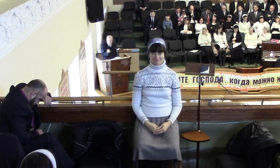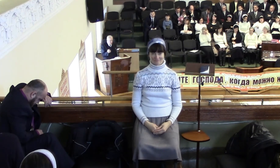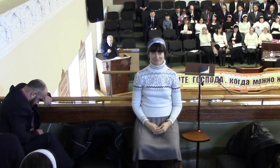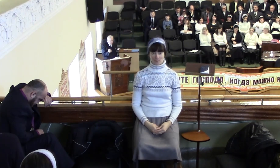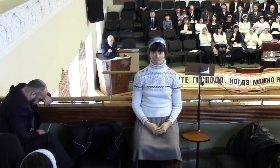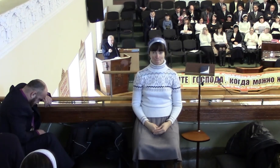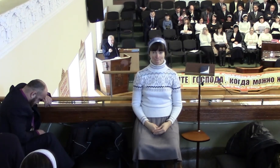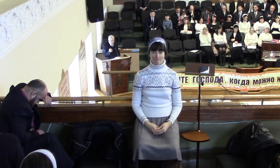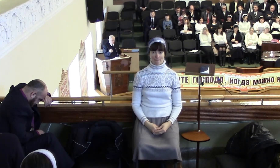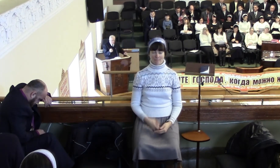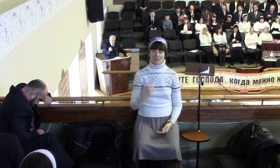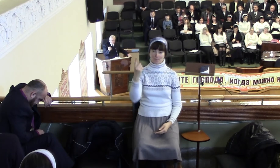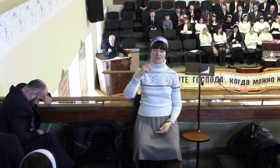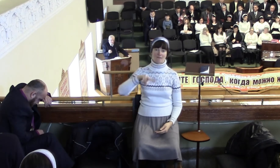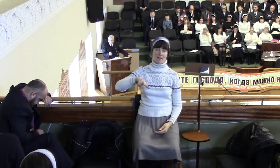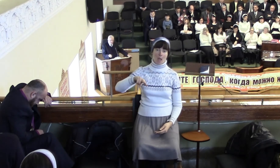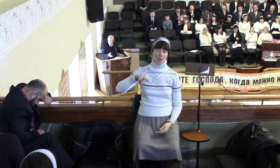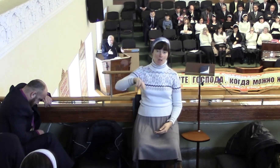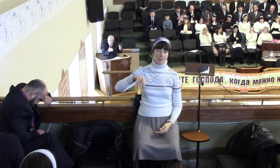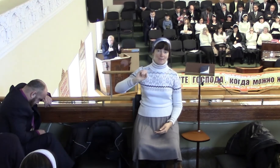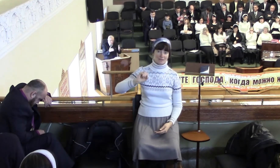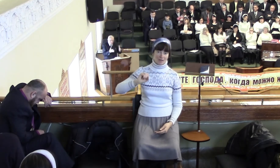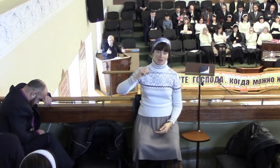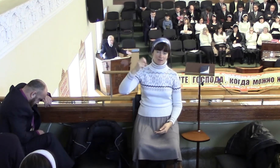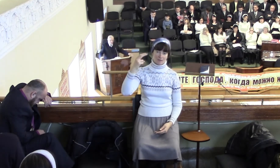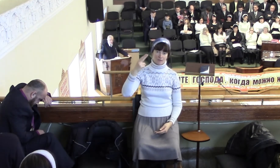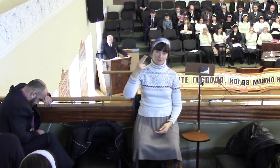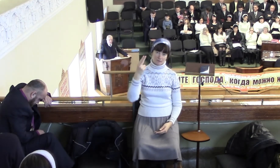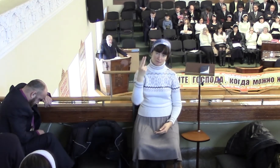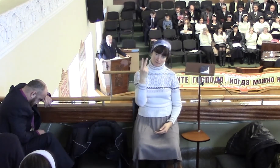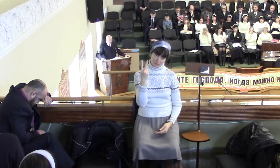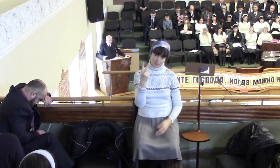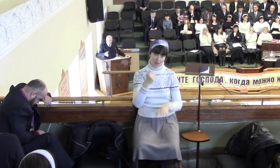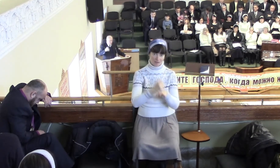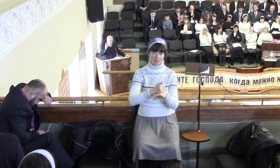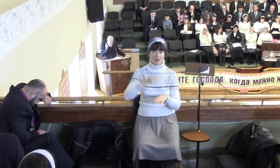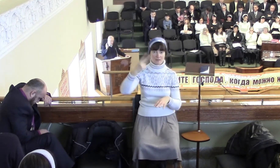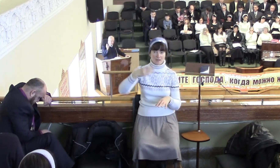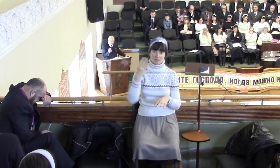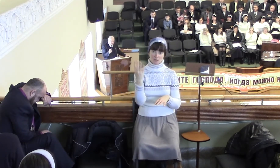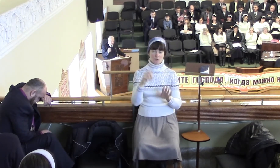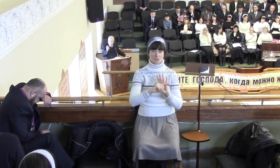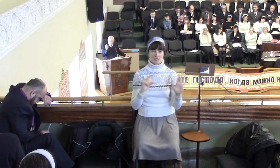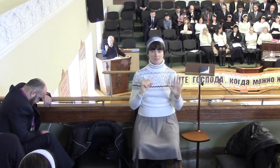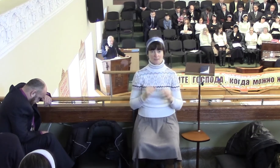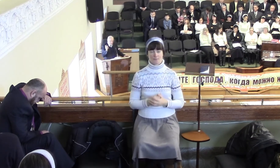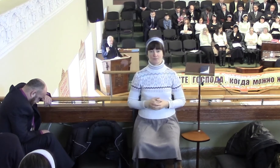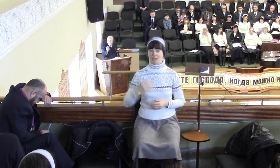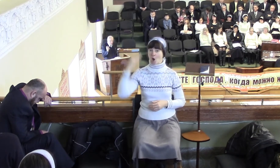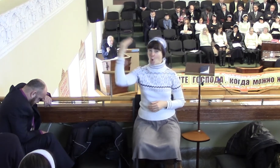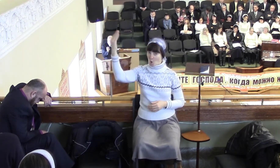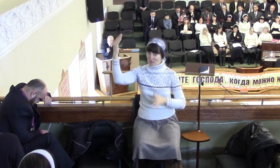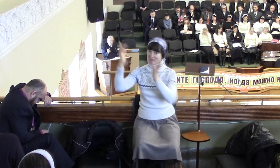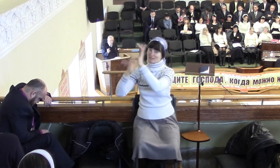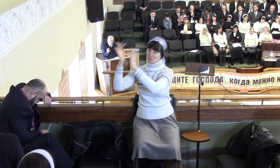стих. Это прекрасные слова. Вот где произошло. Он грехи наши сам вознес